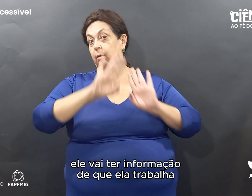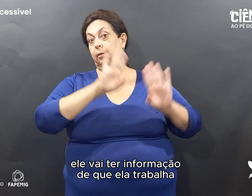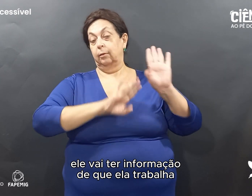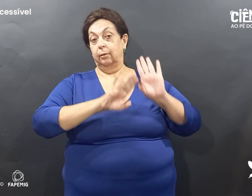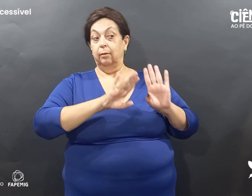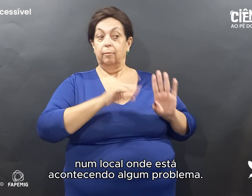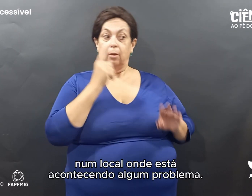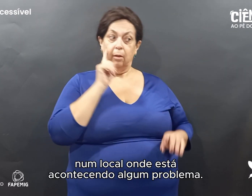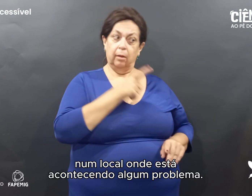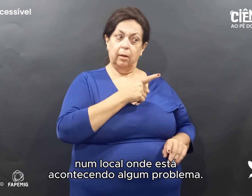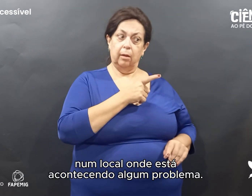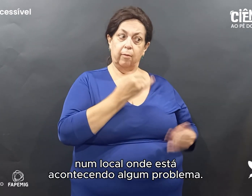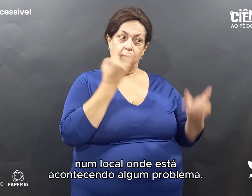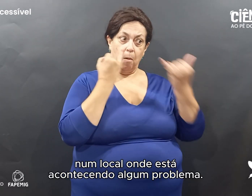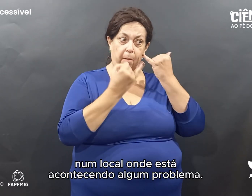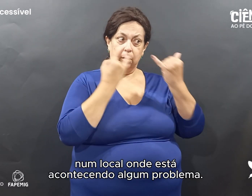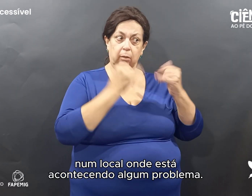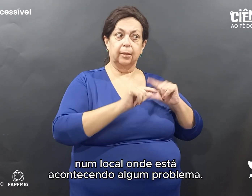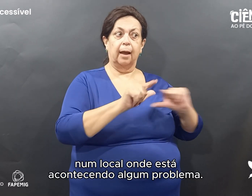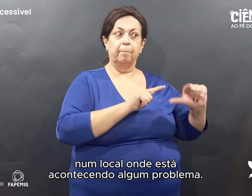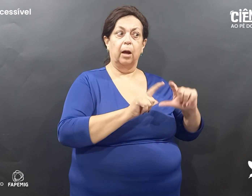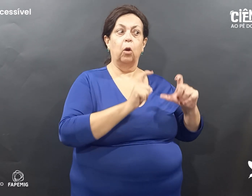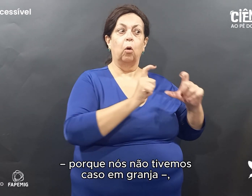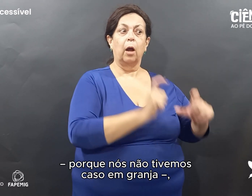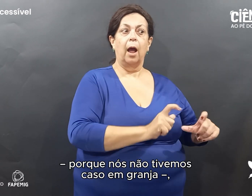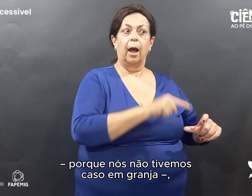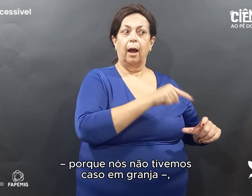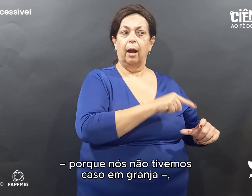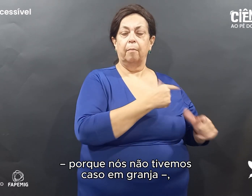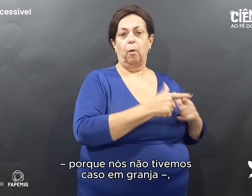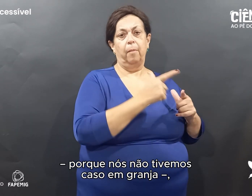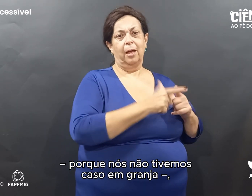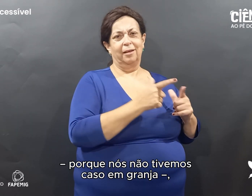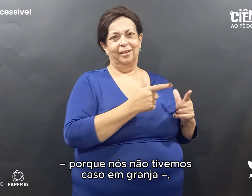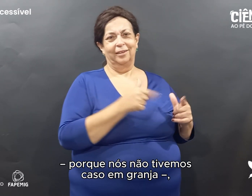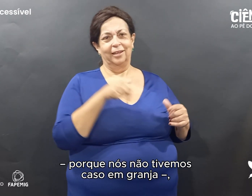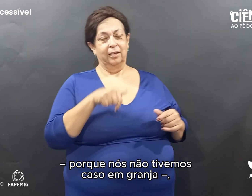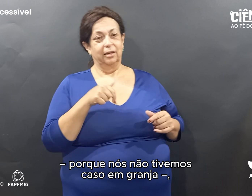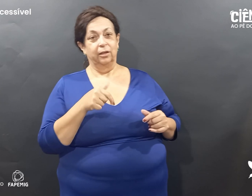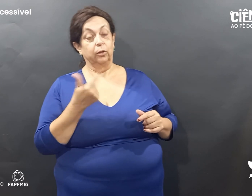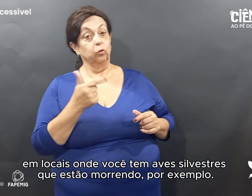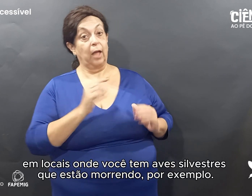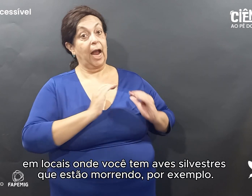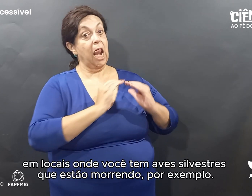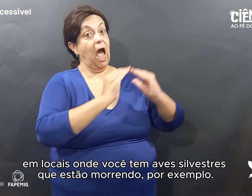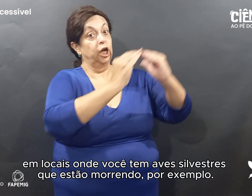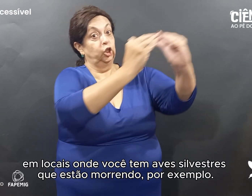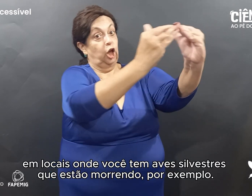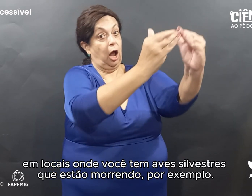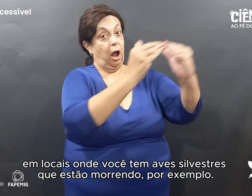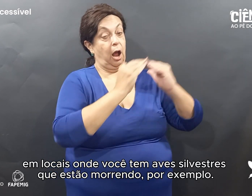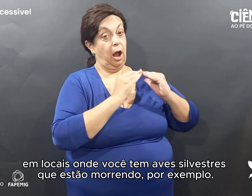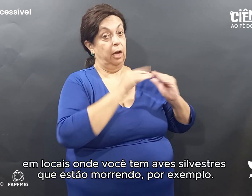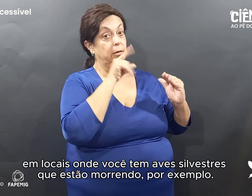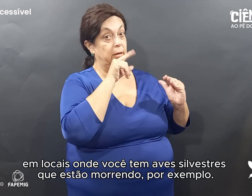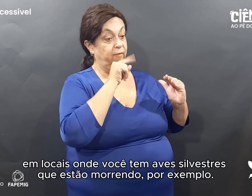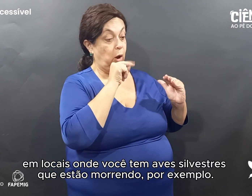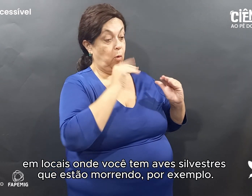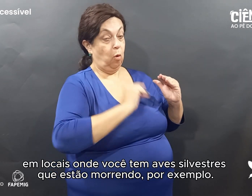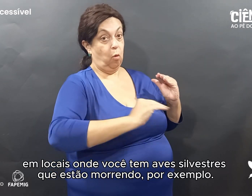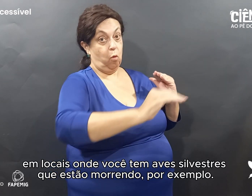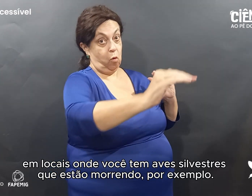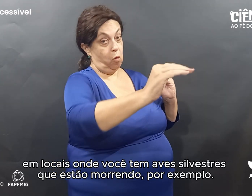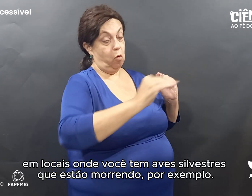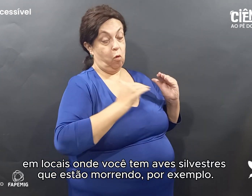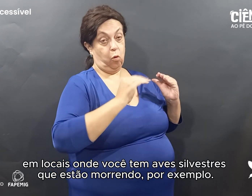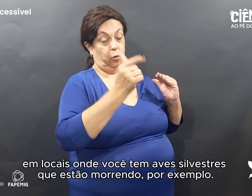de que ela trabalha num local onde está acontecendo algum problema, porque nós não tivemos caso em granja, né? Em locais onde você tem aves silvestres